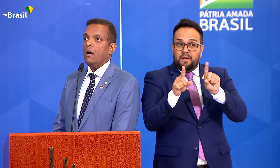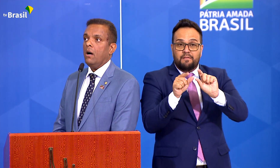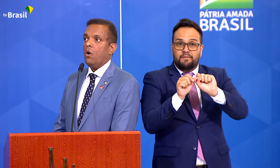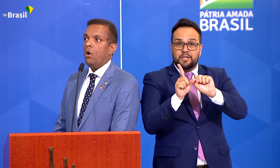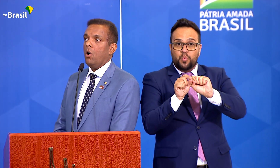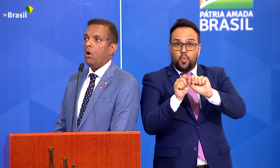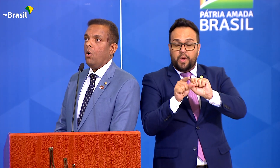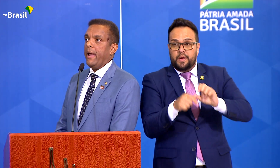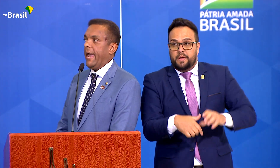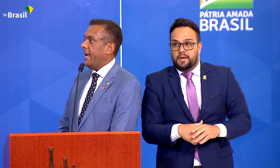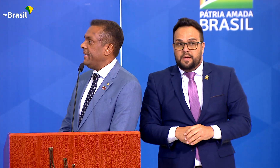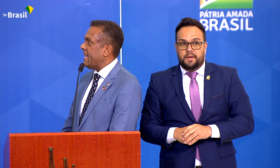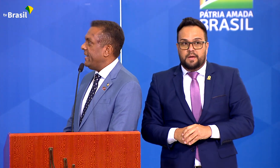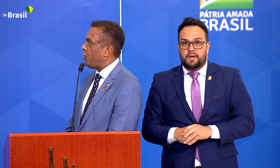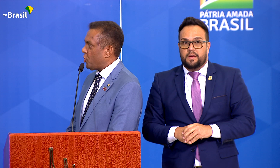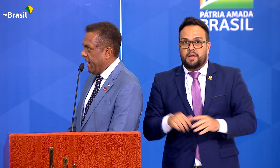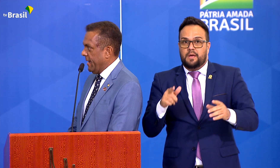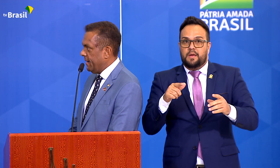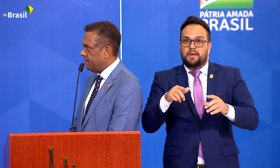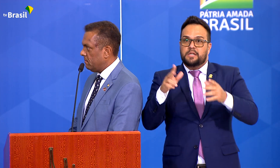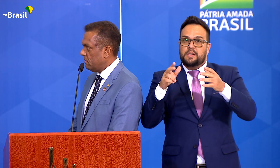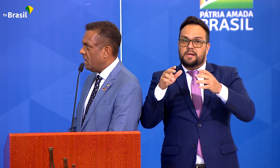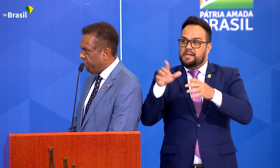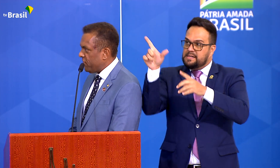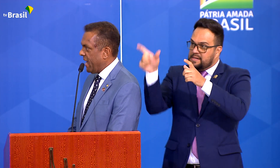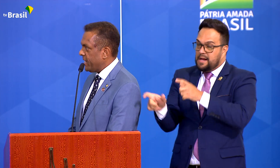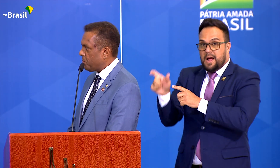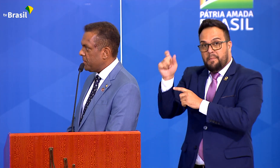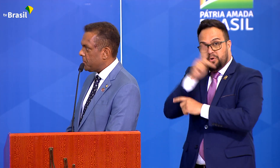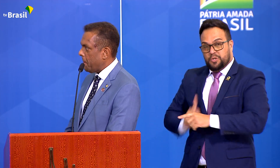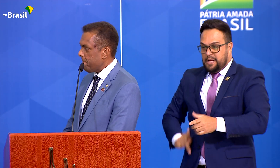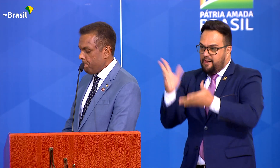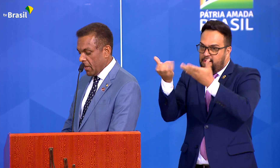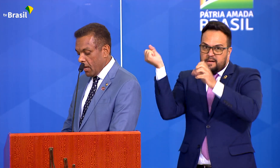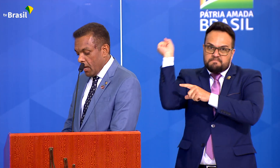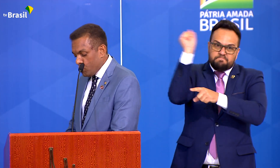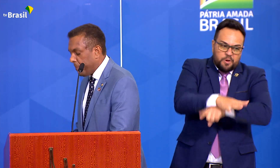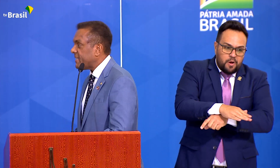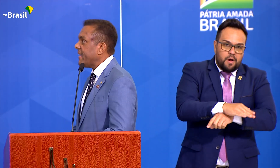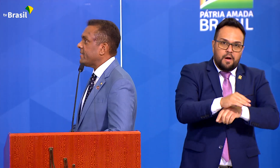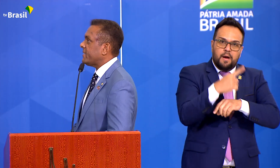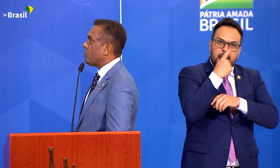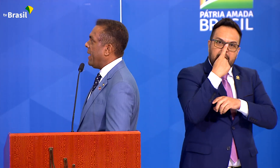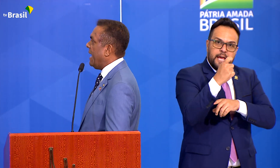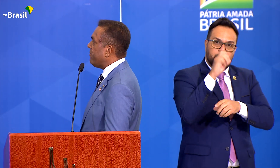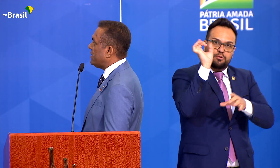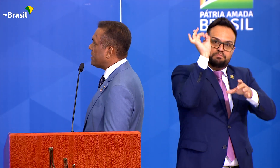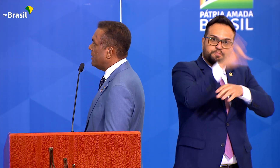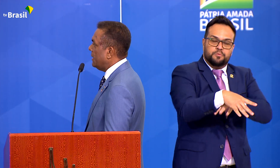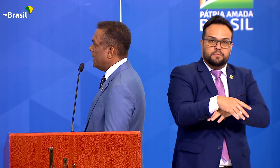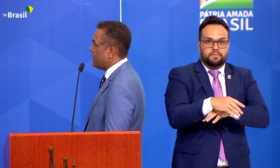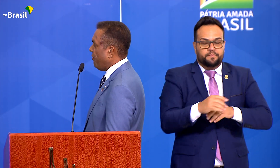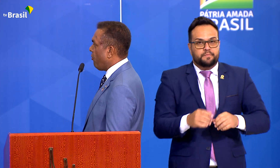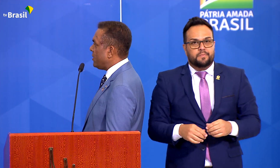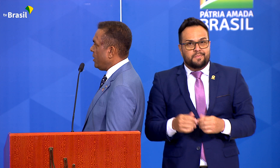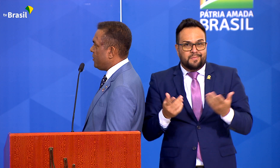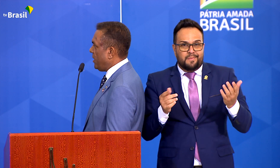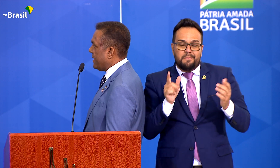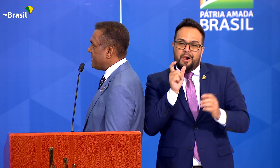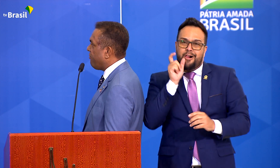Locke e ele na lixeira" o presidente essas palavras